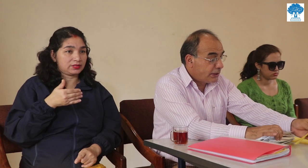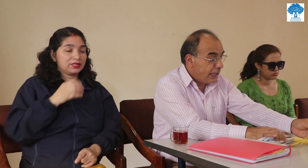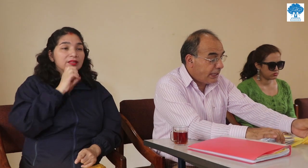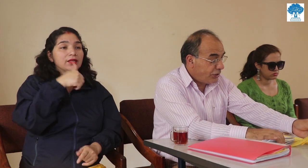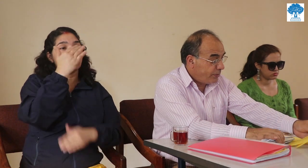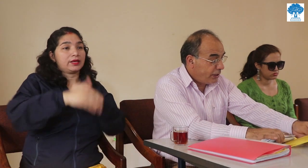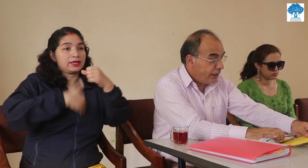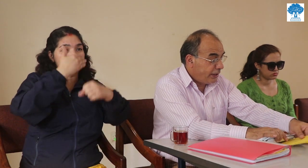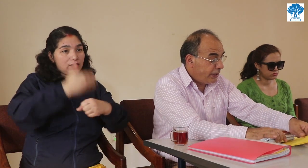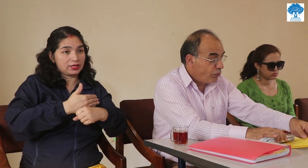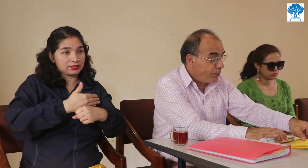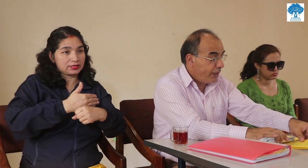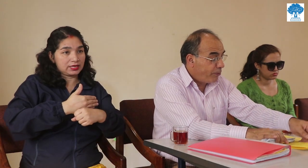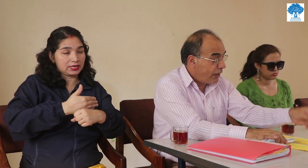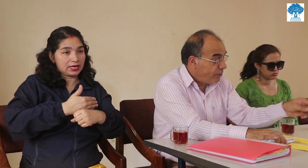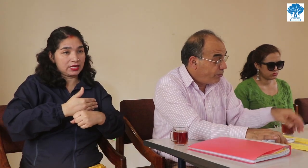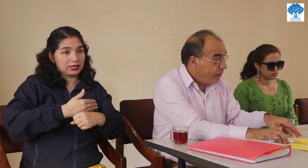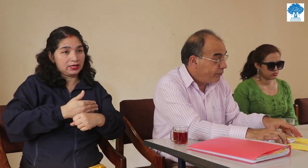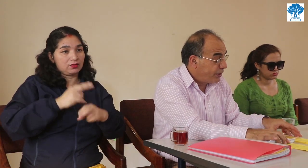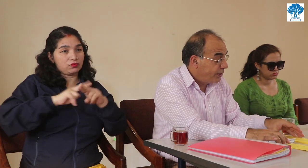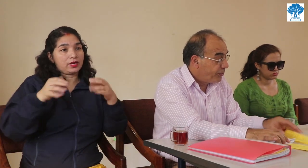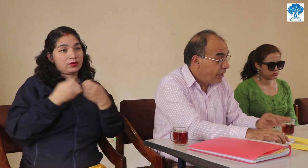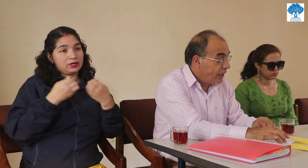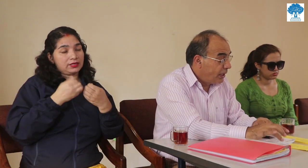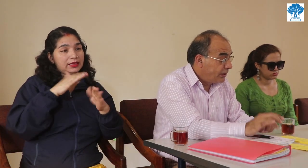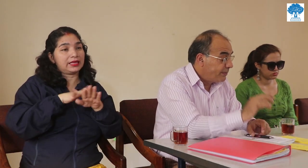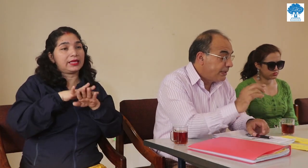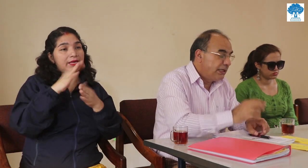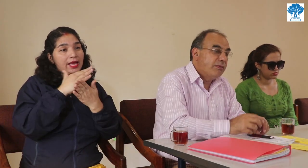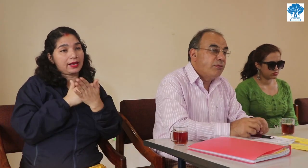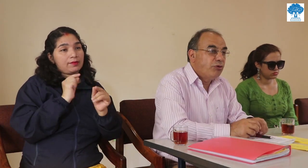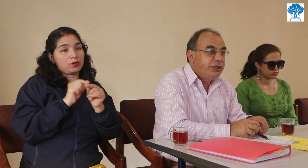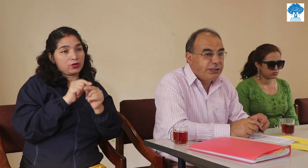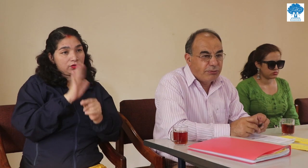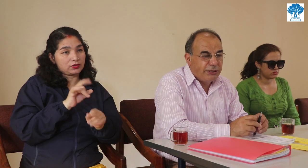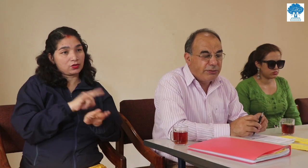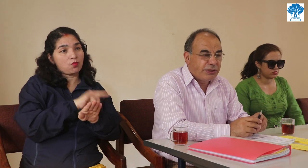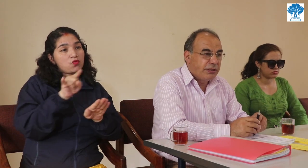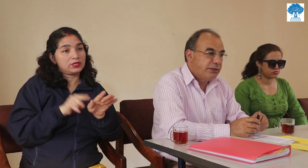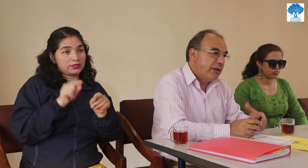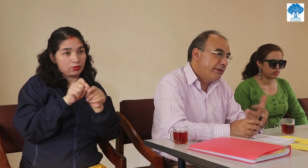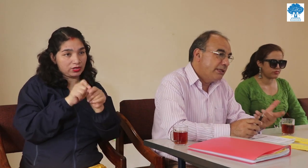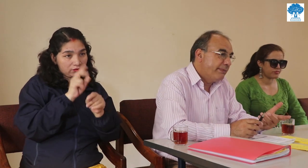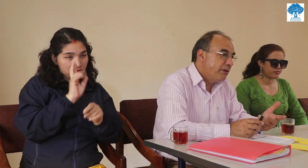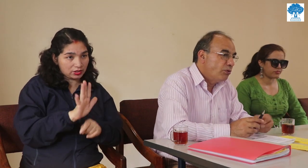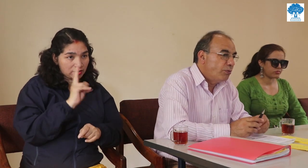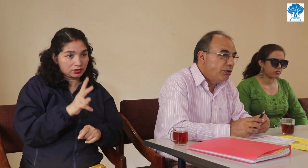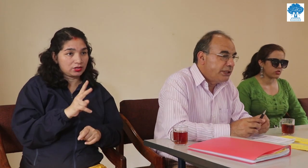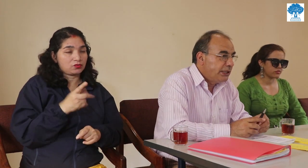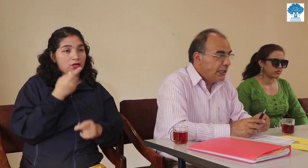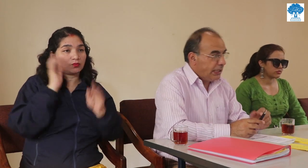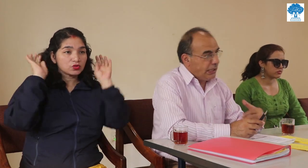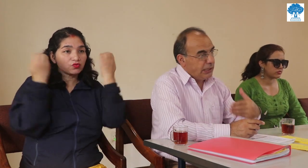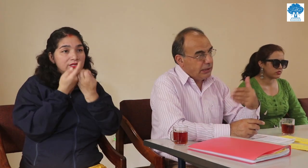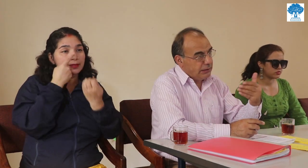डेभलपमेन्ट गोल्सलाई एचिभ गर्ने गरी थुप्रै प्रोग्रामहरू बनेको छ. त्यसमा चाहिँ अब पोलिसिजहरू बनेको छ. जस्तो हामीले सेफ मदरहुड